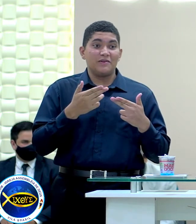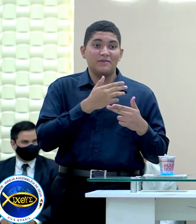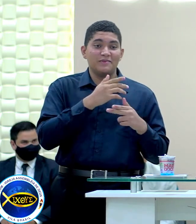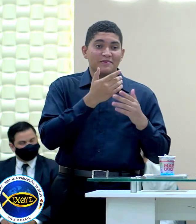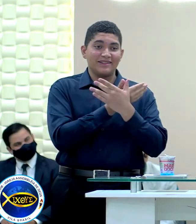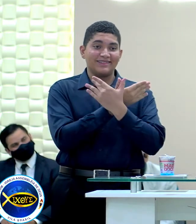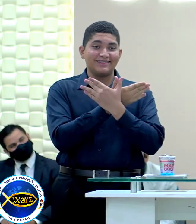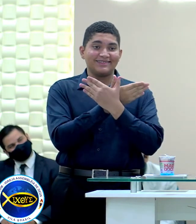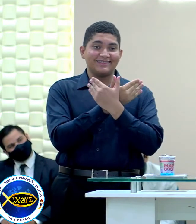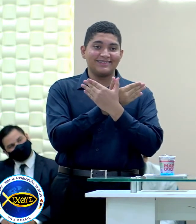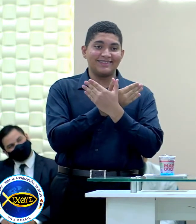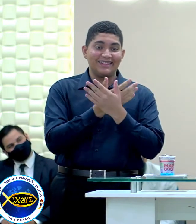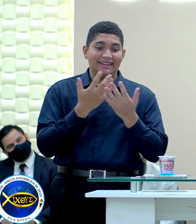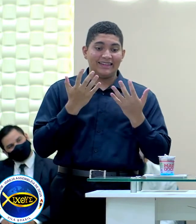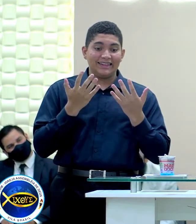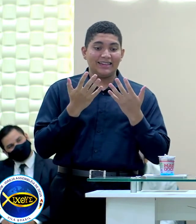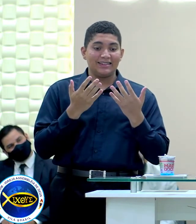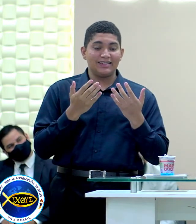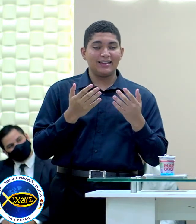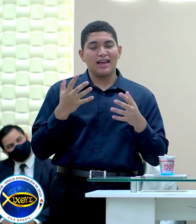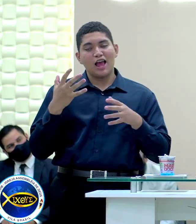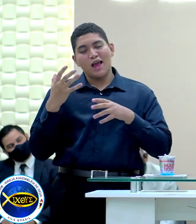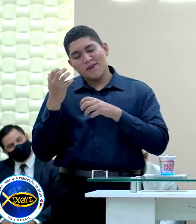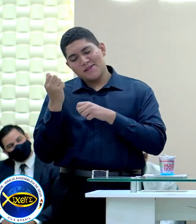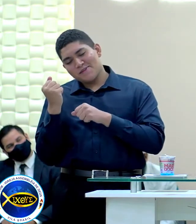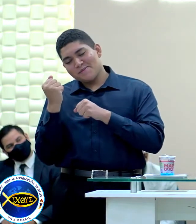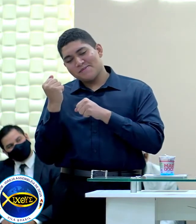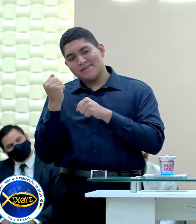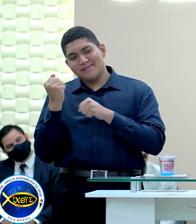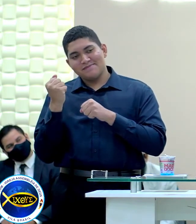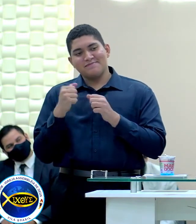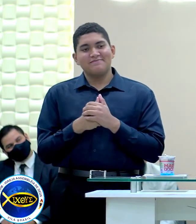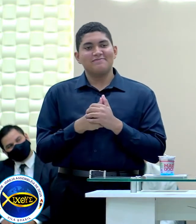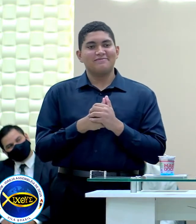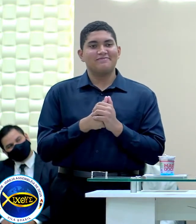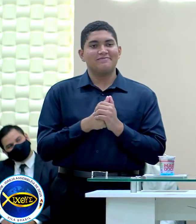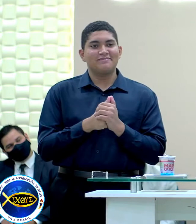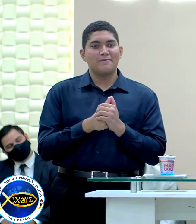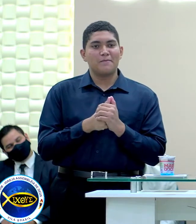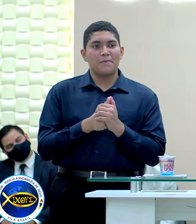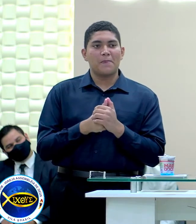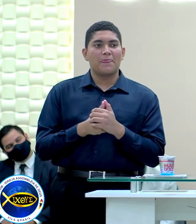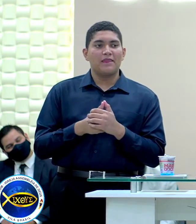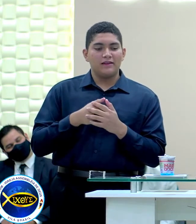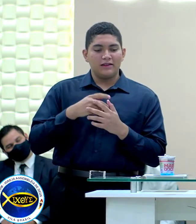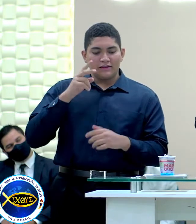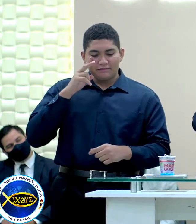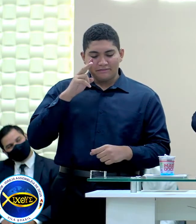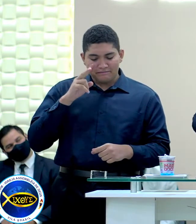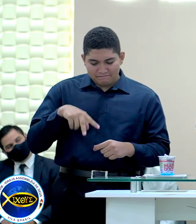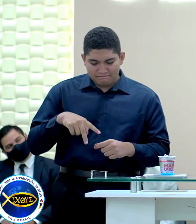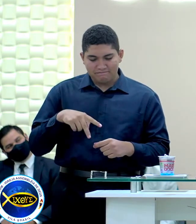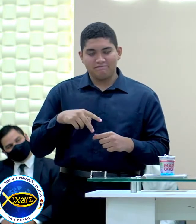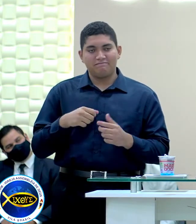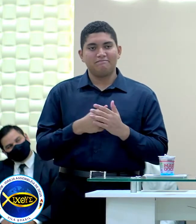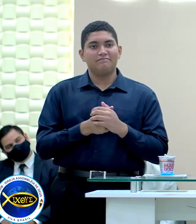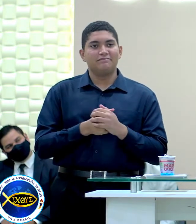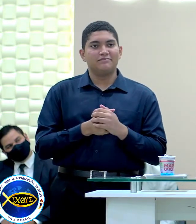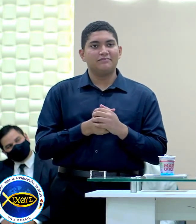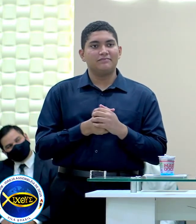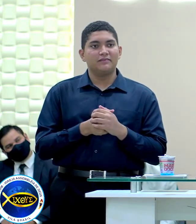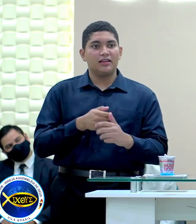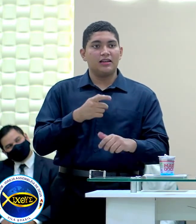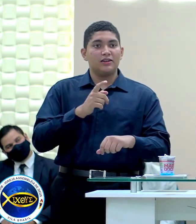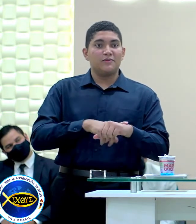diz que ele dorme com uma perna no chão e a outra com a unha no ouvido. Na hora que a